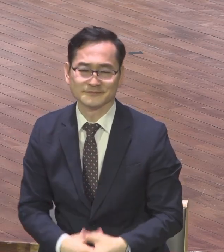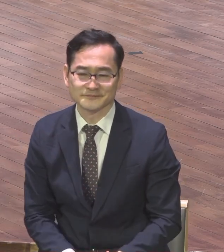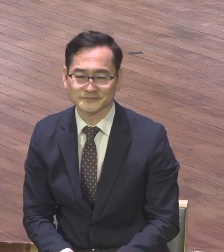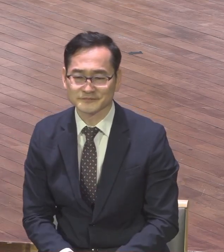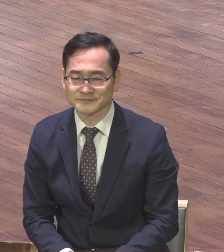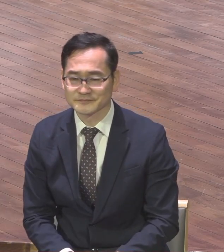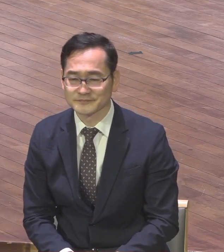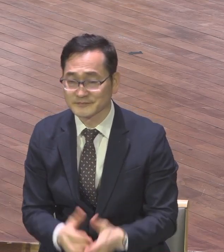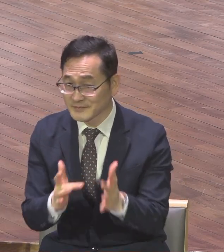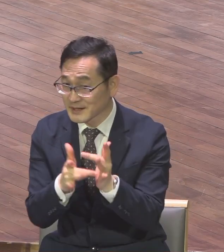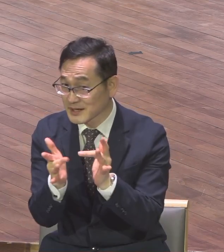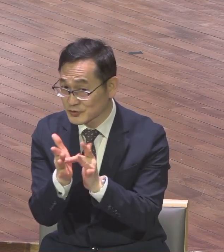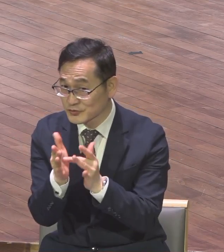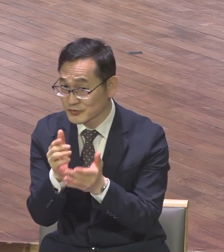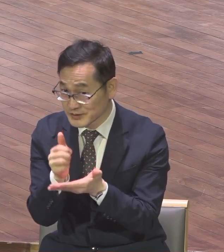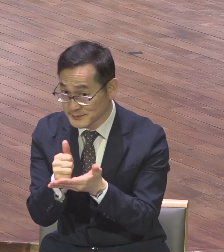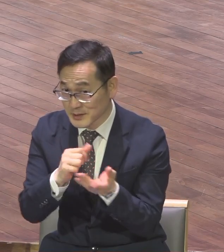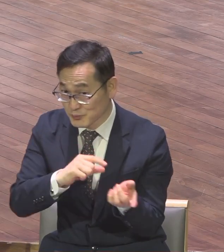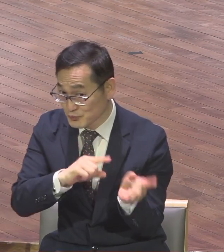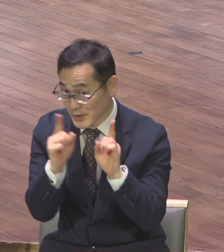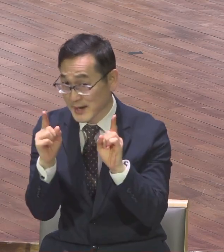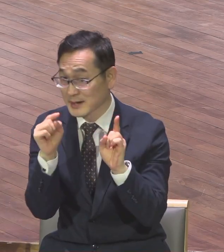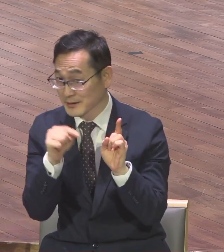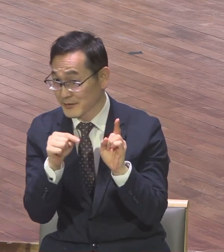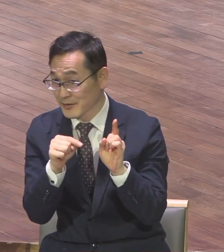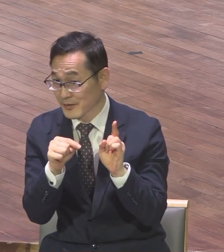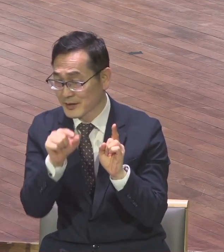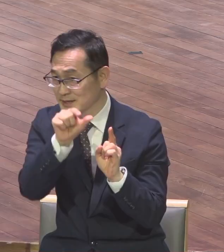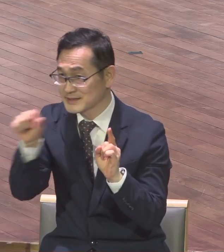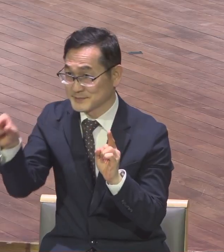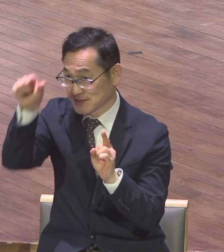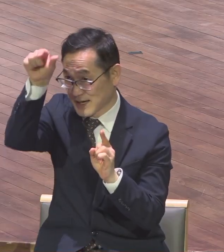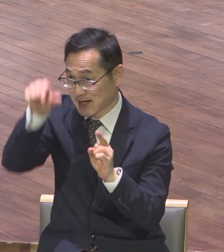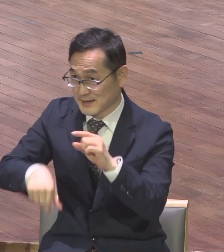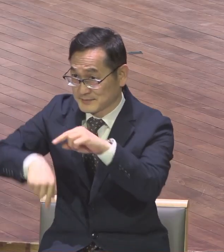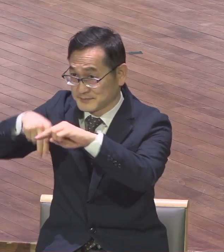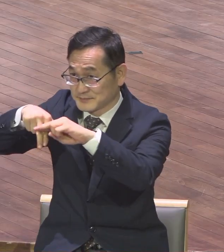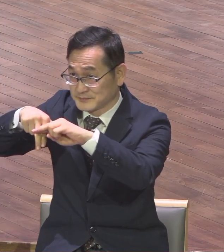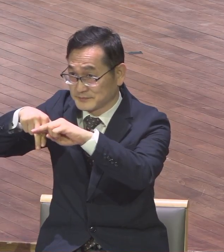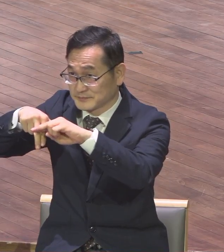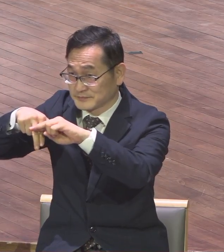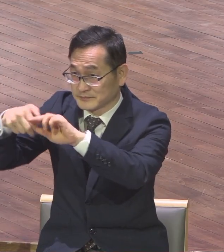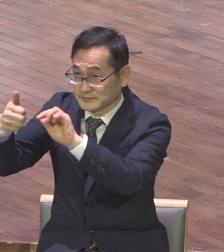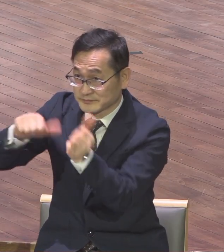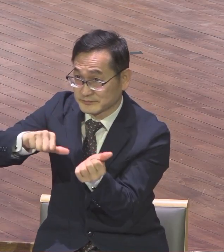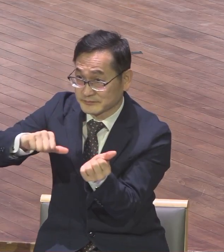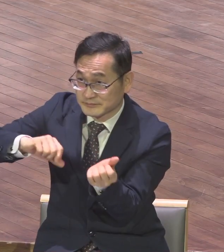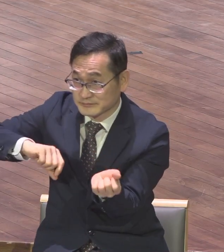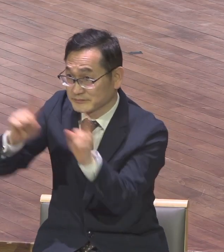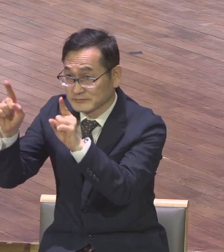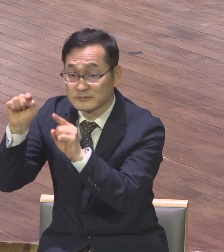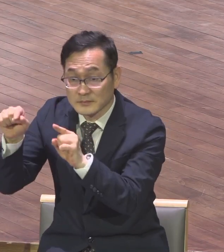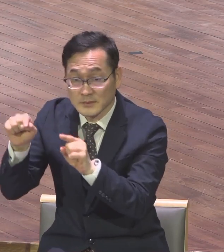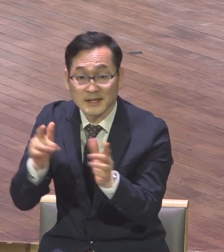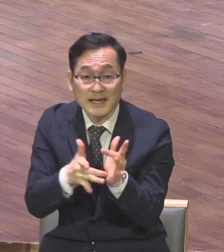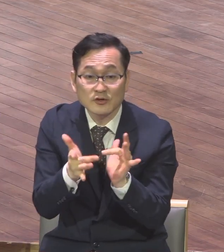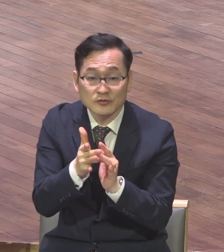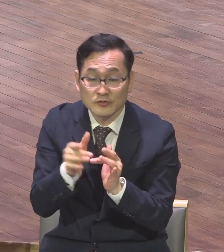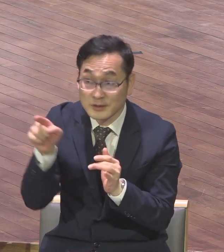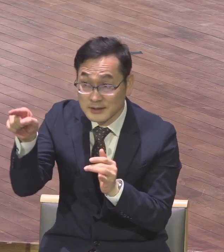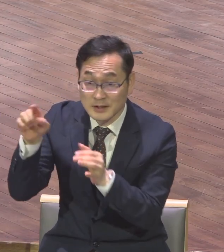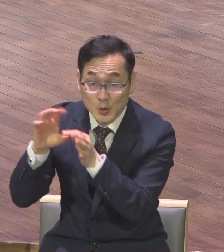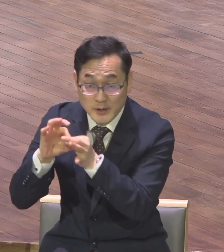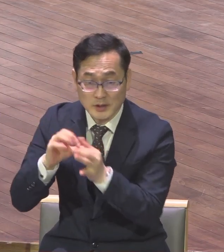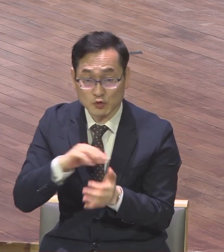예수 그리스도의 이 부활은요 십자가 대속 효력의 완성이고 우리 인생의